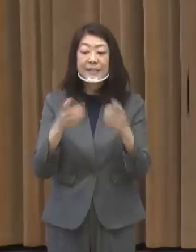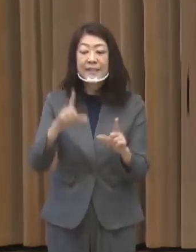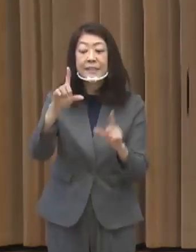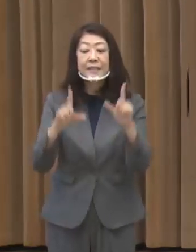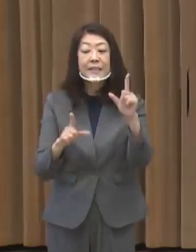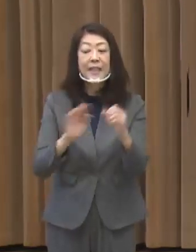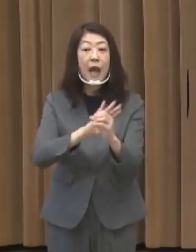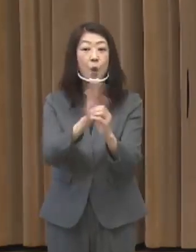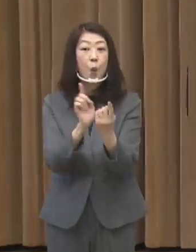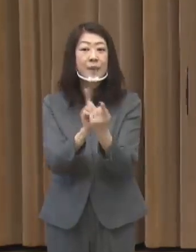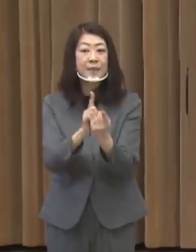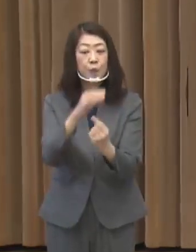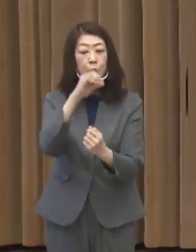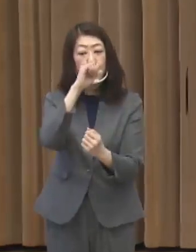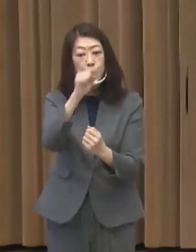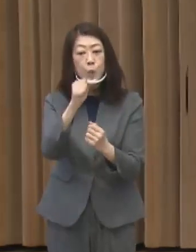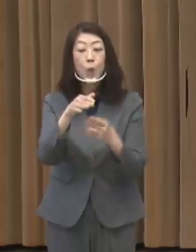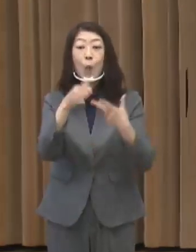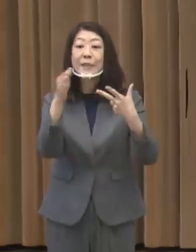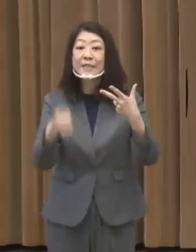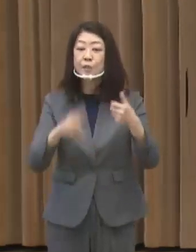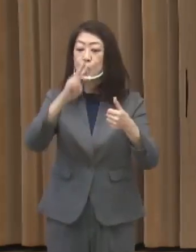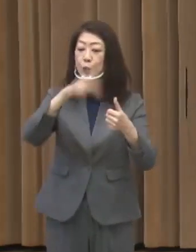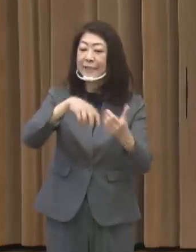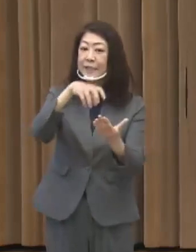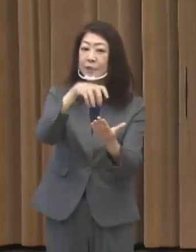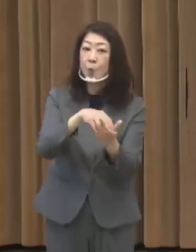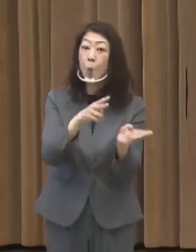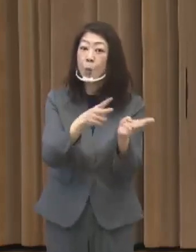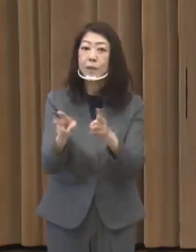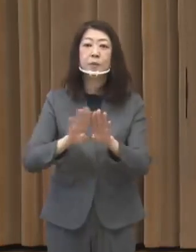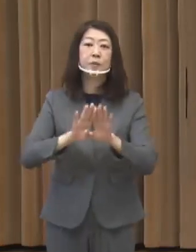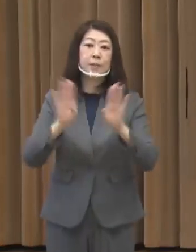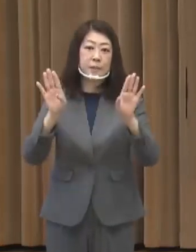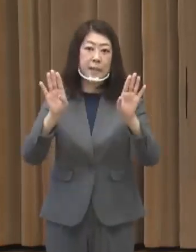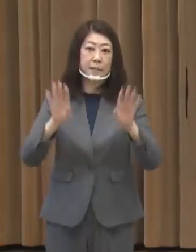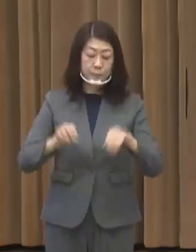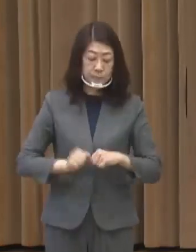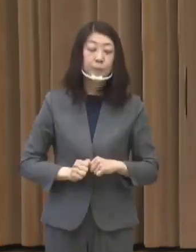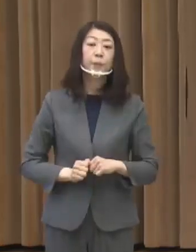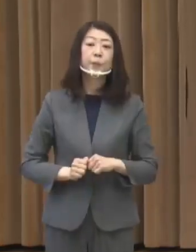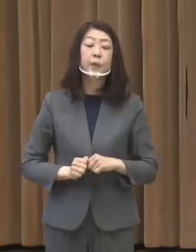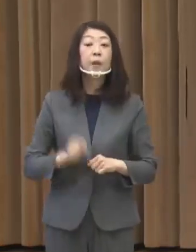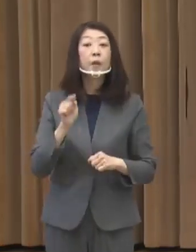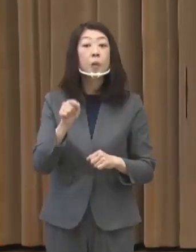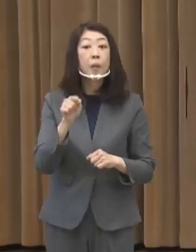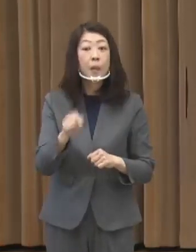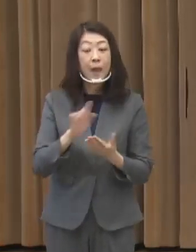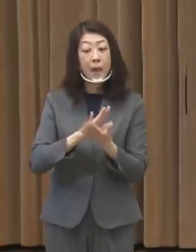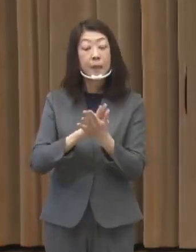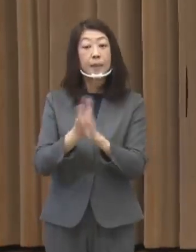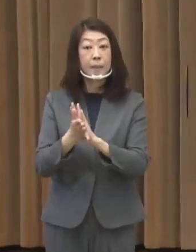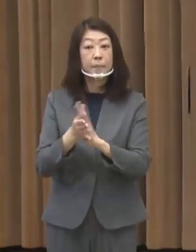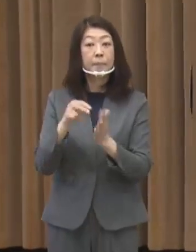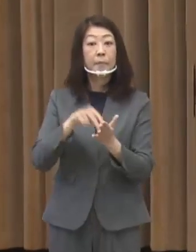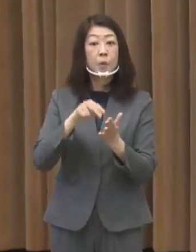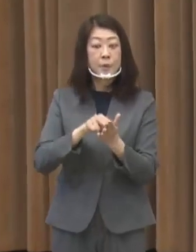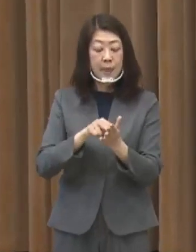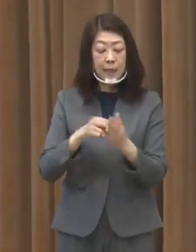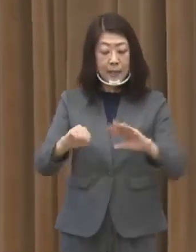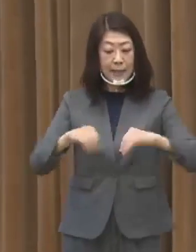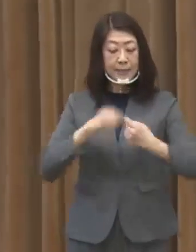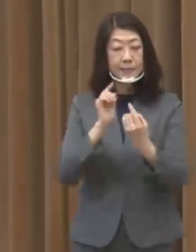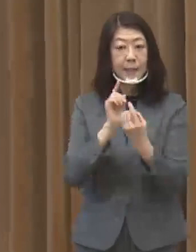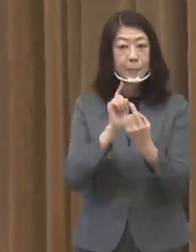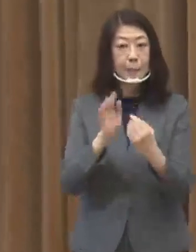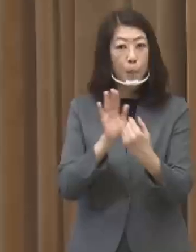ナ対策、有料施設認証制度を開始をすることといたしました。これは、県が感染防止対策を徹底